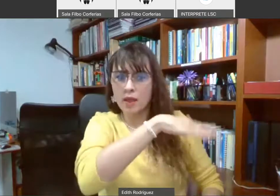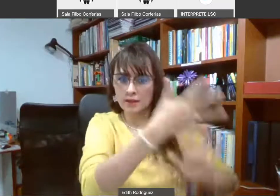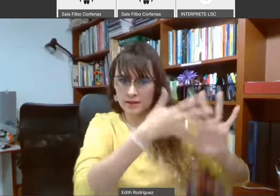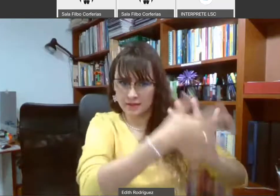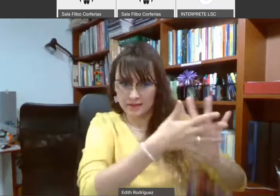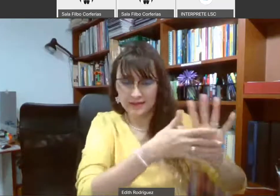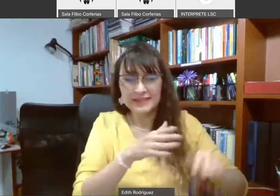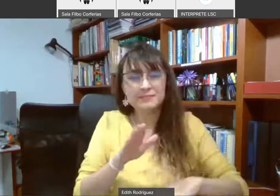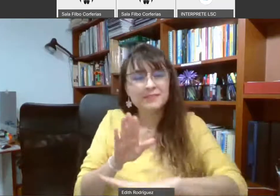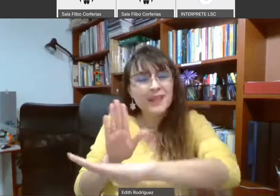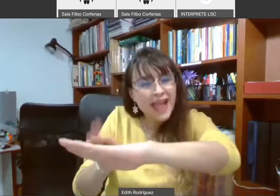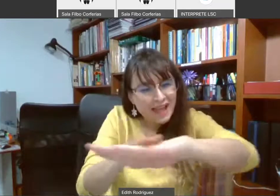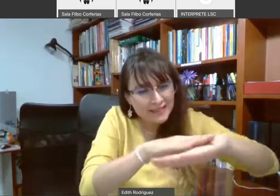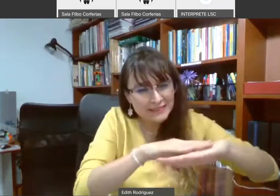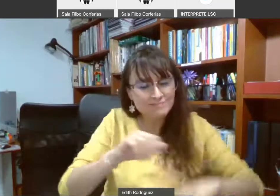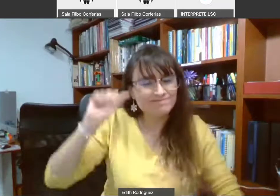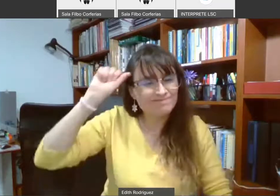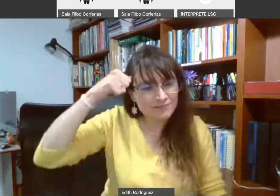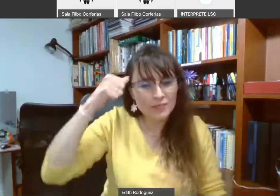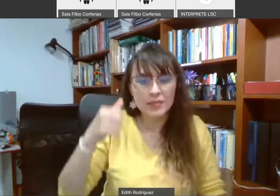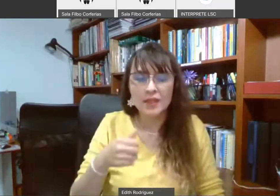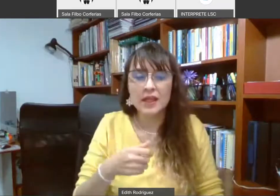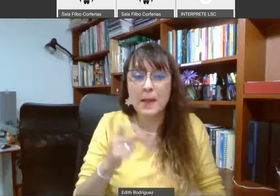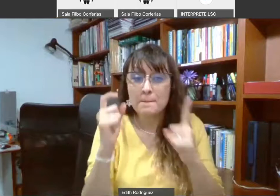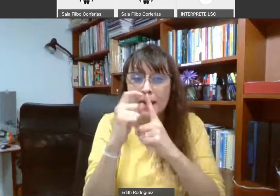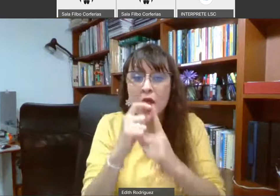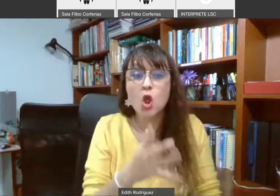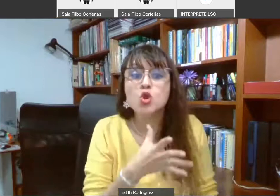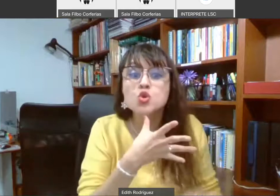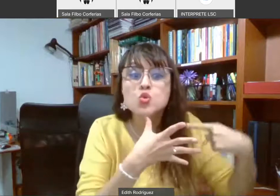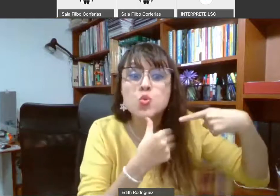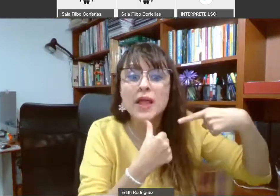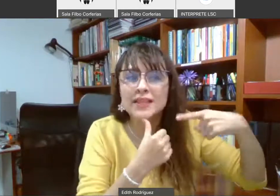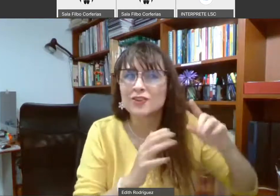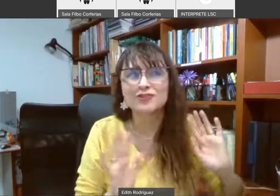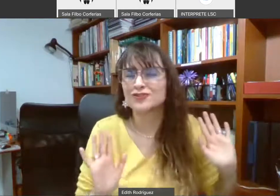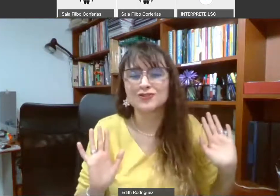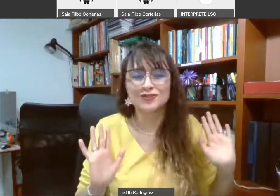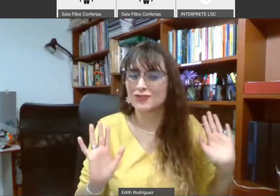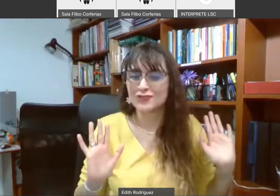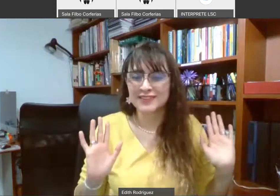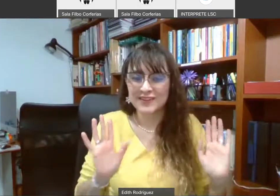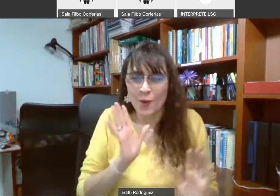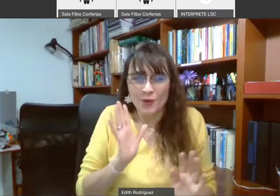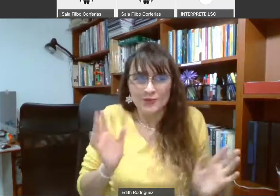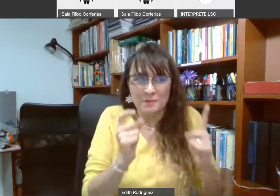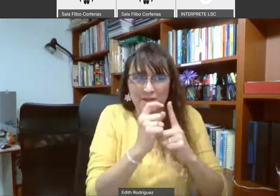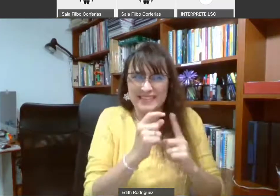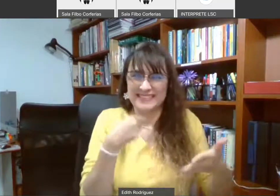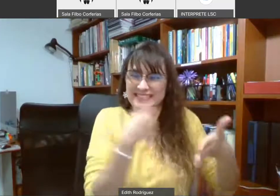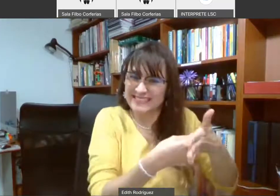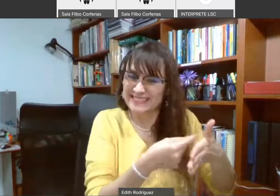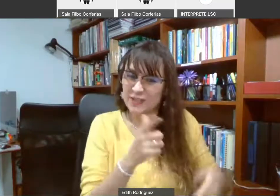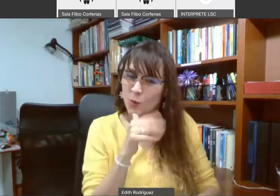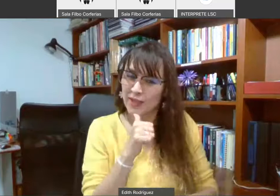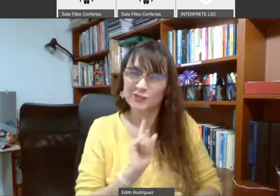señas. Bueno. Cuando nos encontramos en esta situación, es muy importante recalcar que,